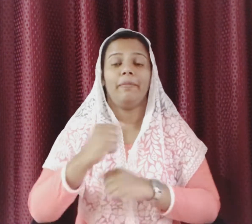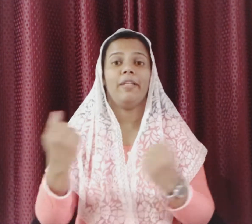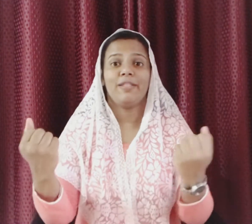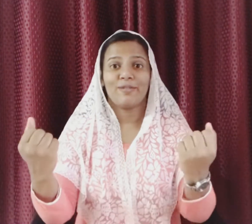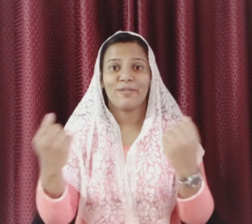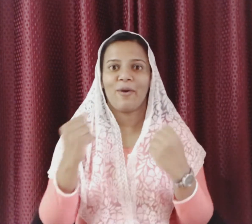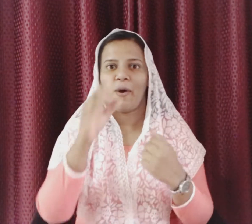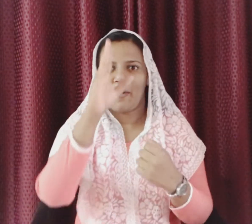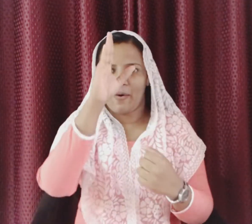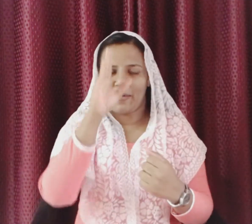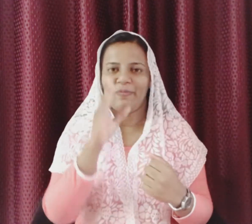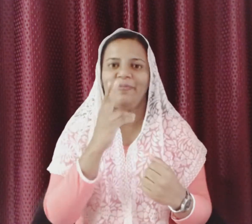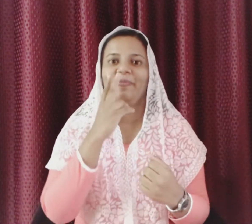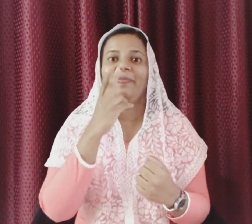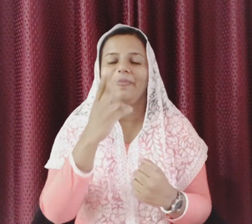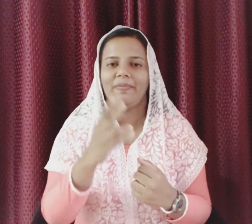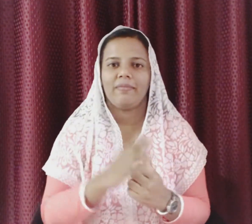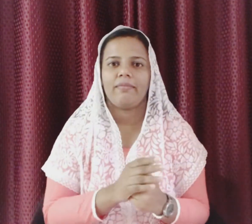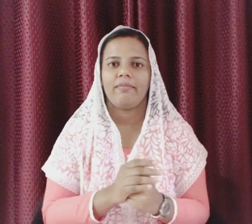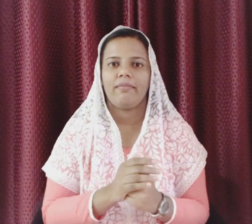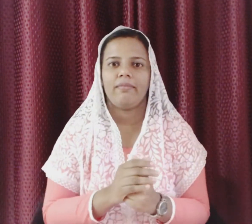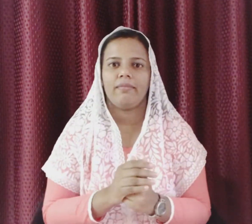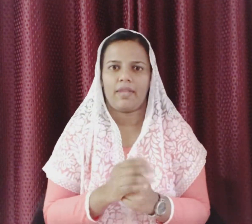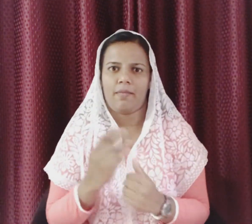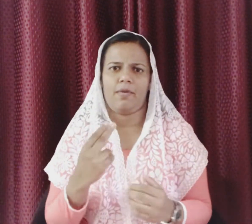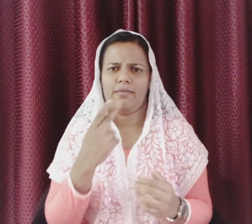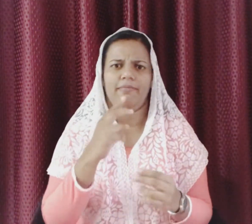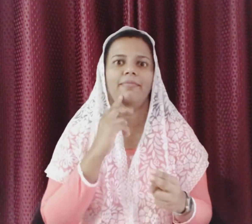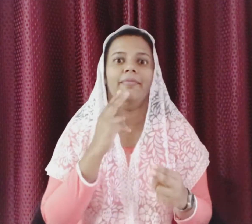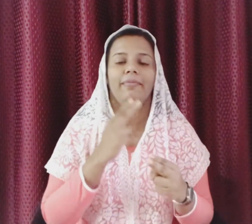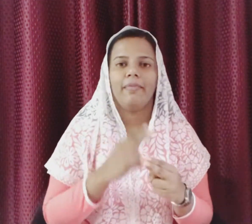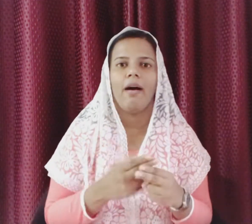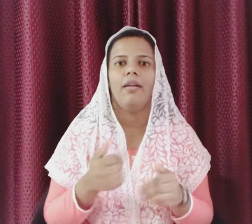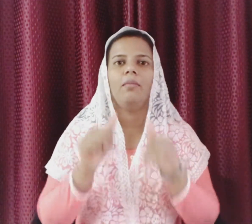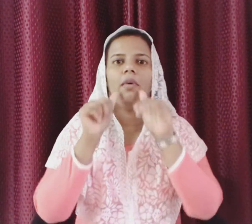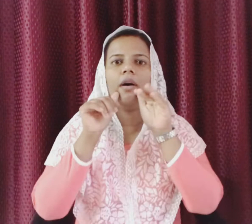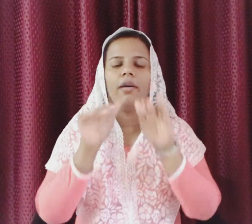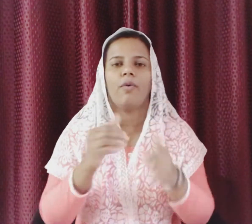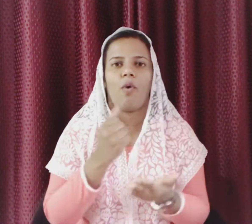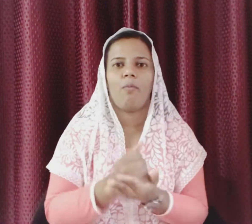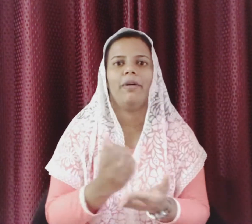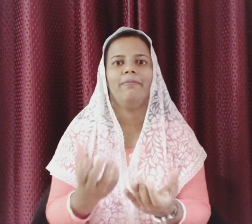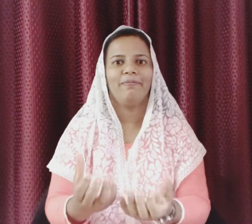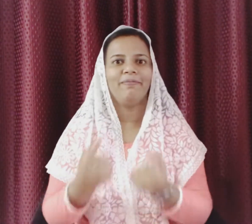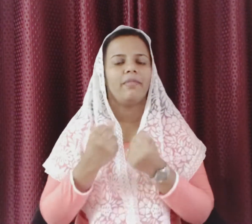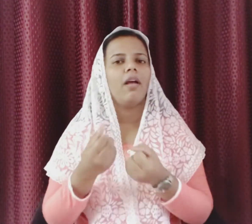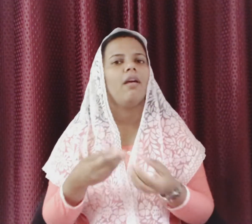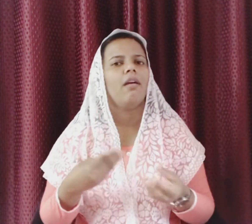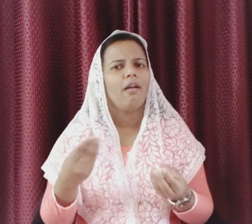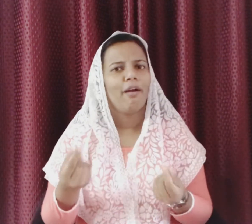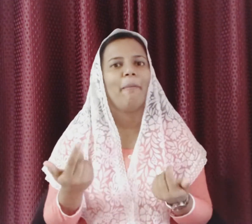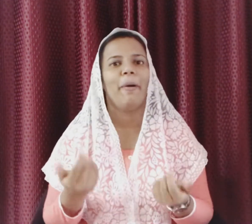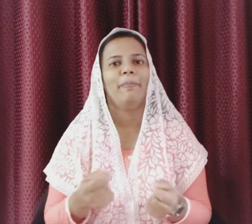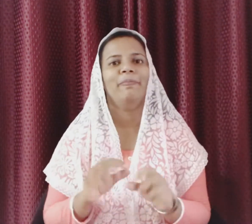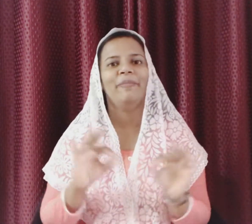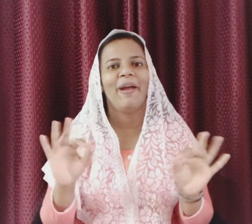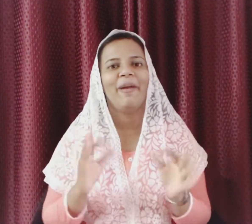സർവശക്തങ്കിലേക്ക് തിരിഞ്ഞാൽ, അമേൻ, കർത്താവിങ്കിലേക്ക് തിരിഞ്ഞാൽ നീ അഭിവൃദ്ധി പ്രാപിക്കും. കണ്ടോ എന്ത് സിമ്പിളാന്ന് നോക്കിക്കുക. ഒന്നുകൂടൊന്ന്